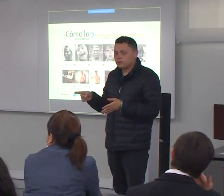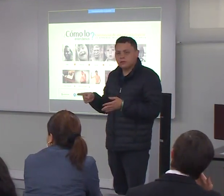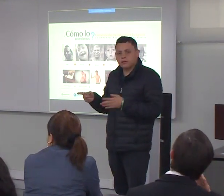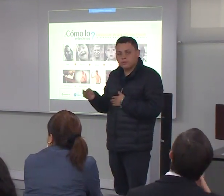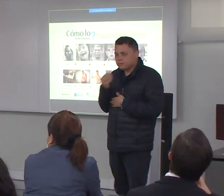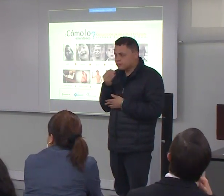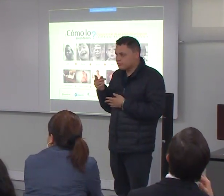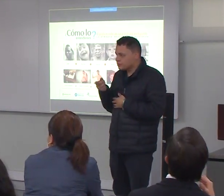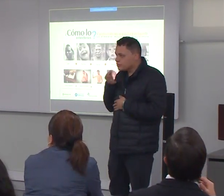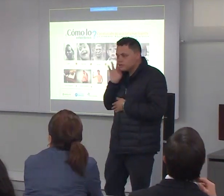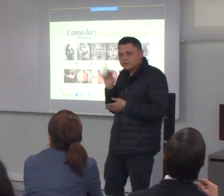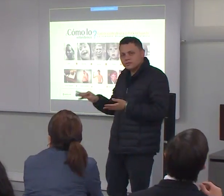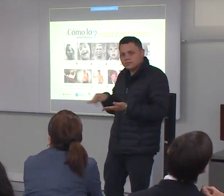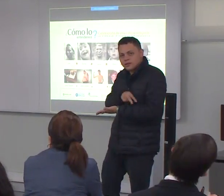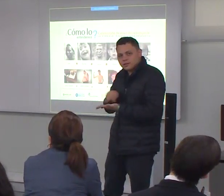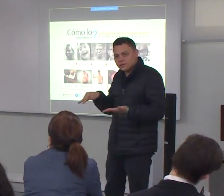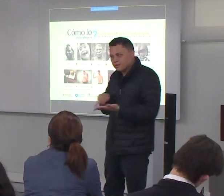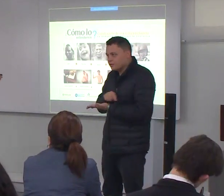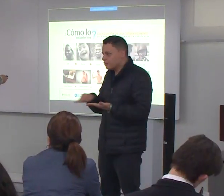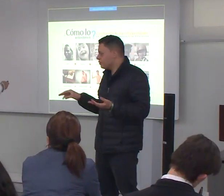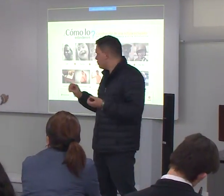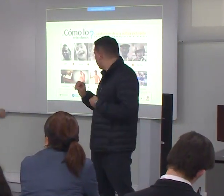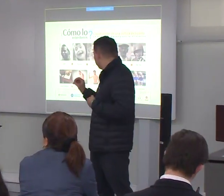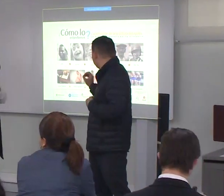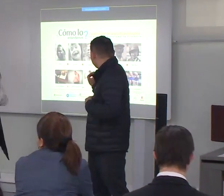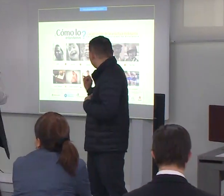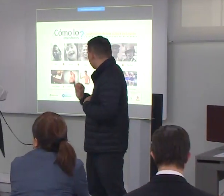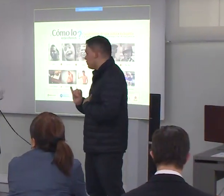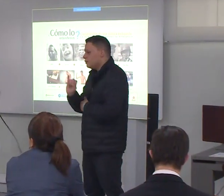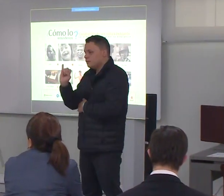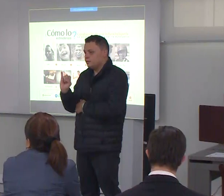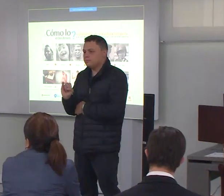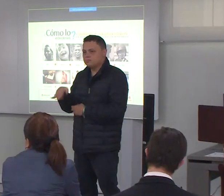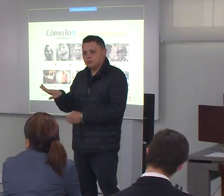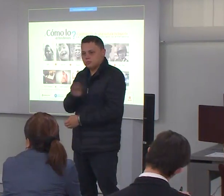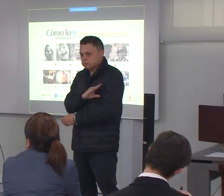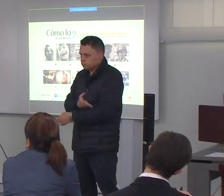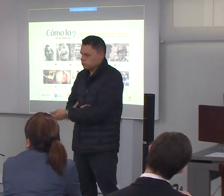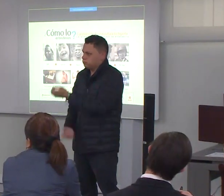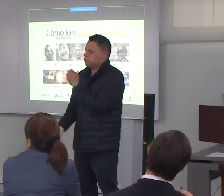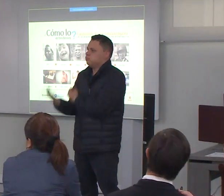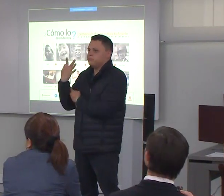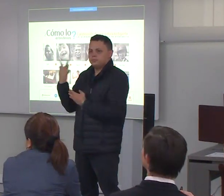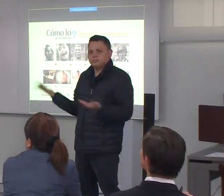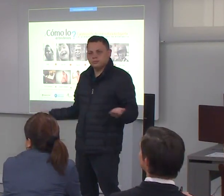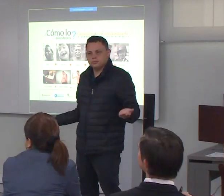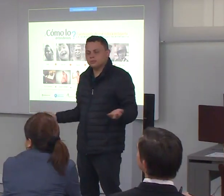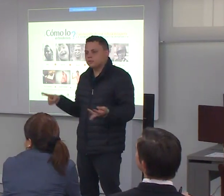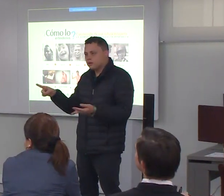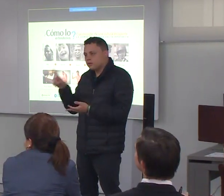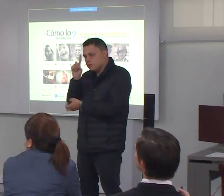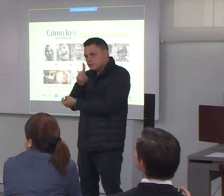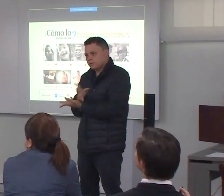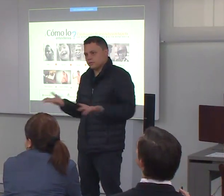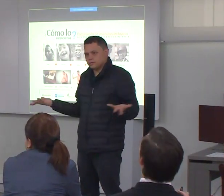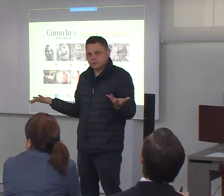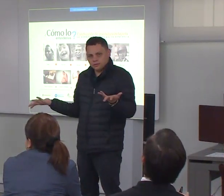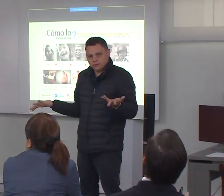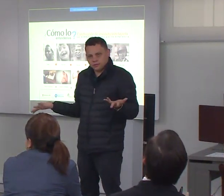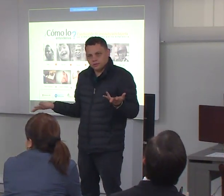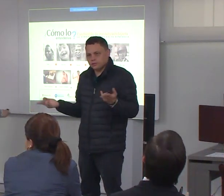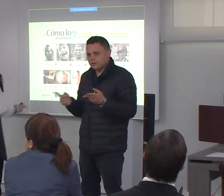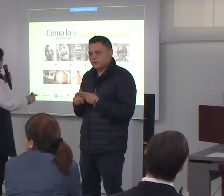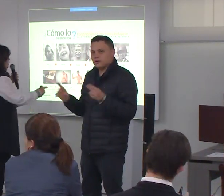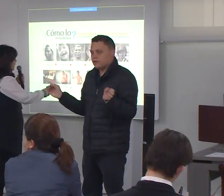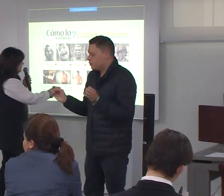si o a veces estos flaquitos tienen más fuerza que cualquiera eso es diversidad si o